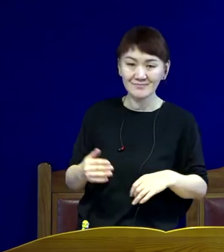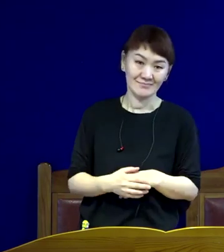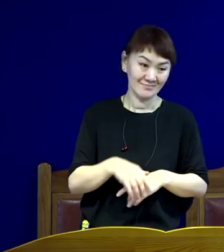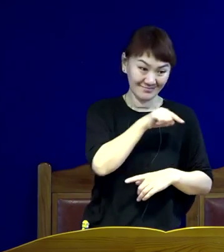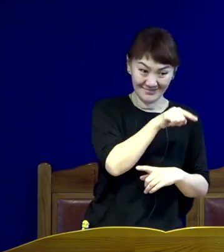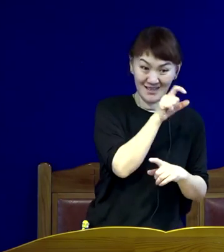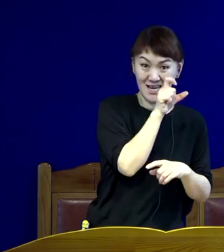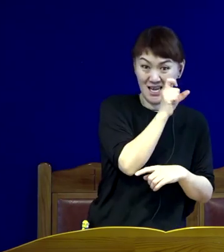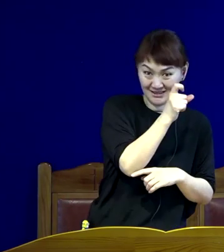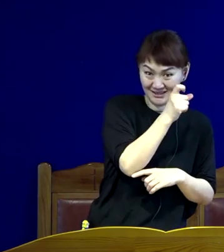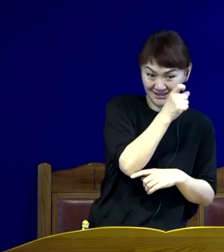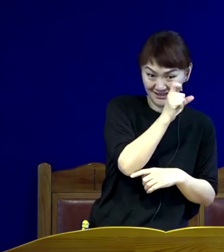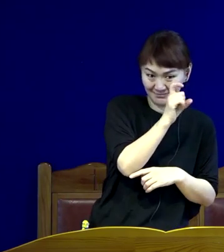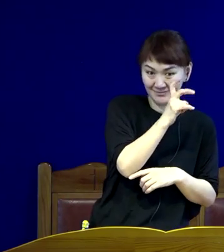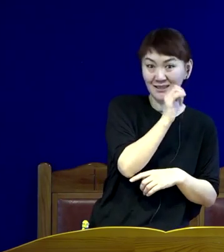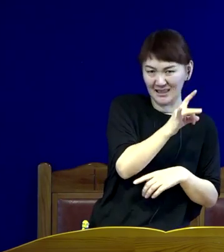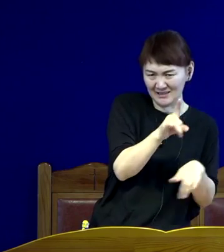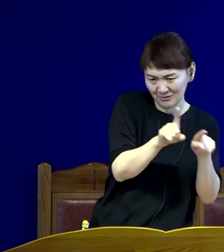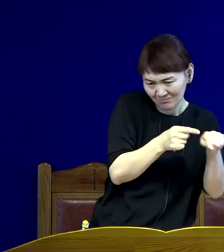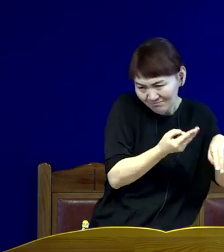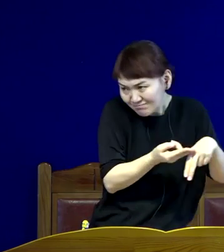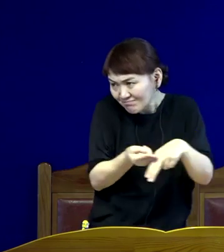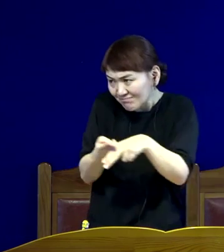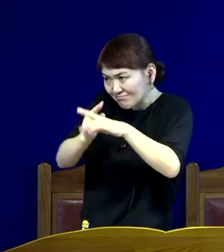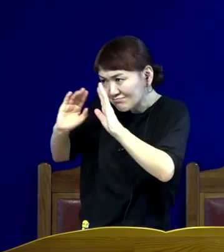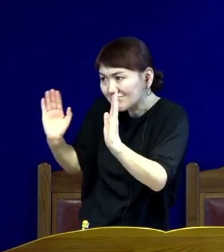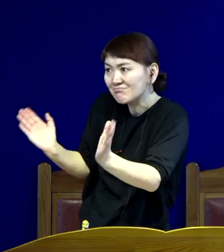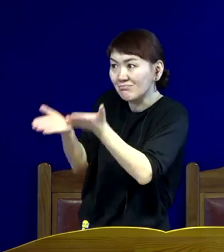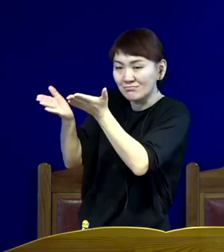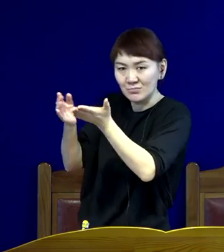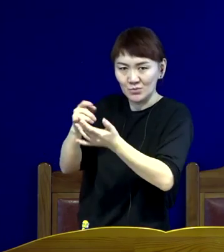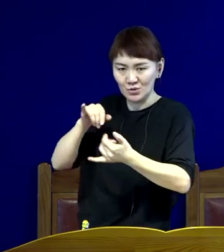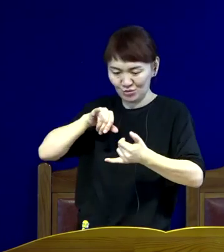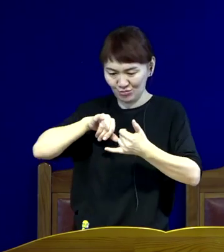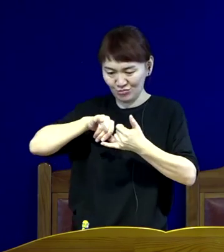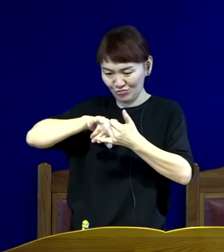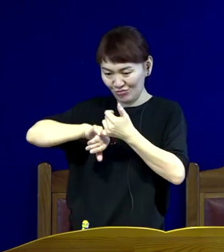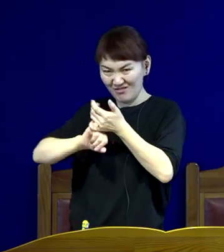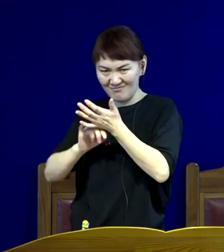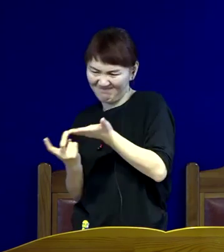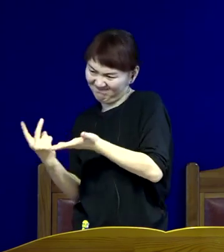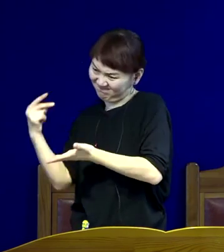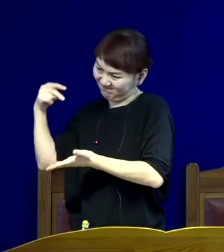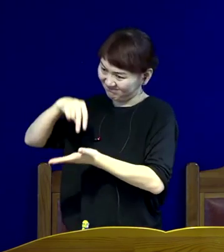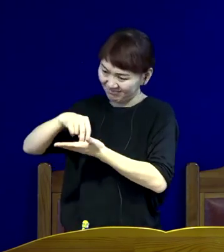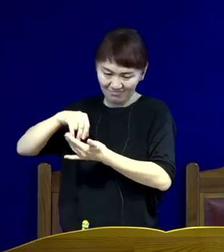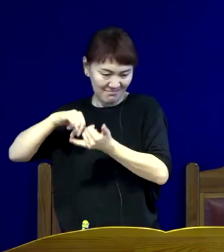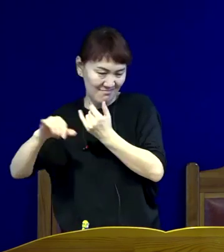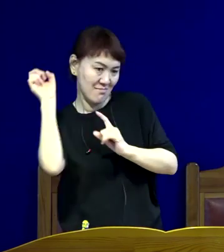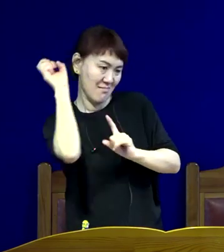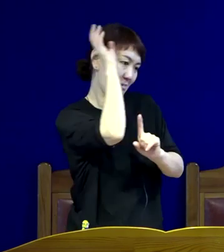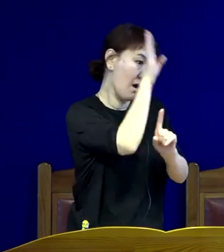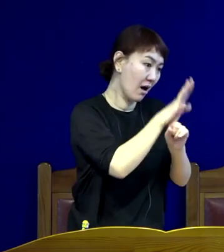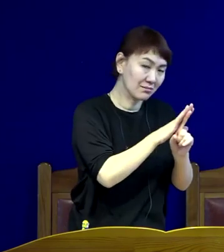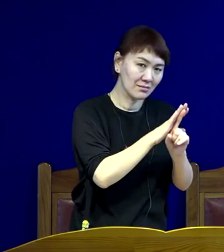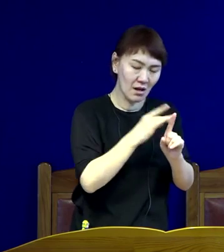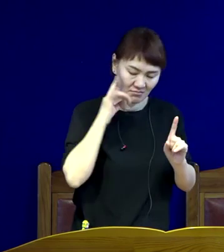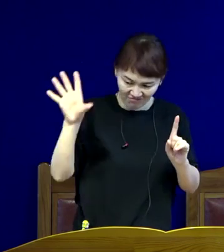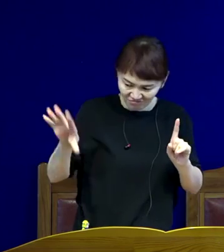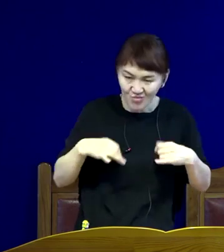байгуулна, босгон байгуулсан нөхрөөрөө дамжуулаад эхнэр нь хайрлуулж яж аз жаргалтай байдаг. Тэгэхээр энэ ихнэр нөхөр гэдэг